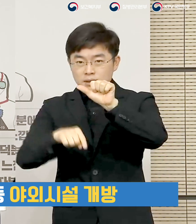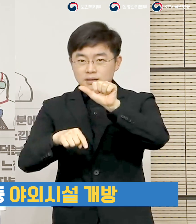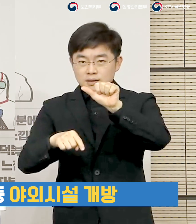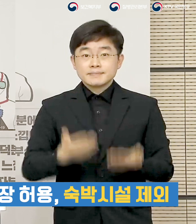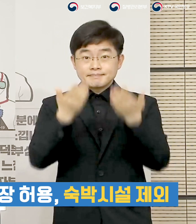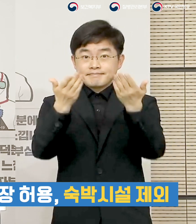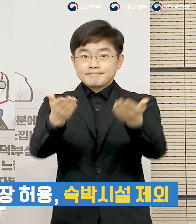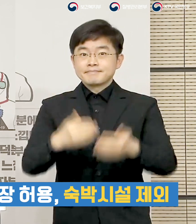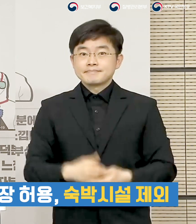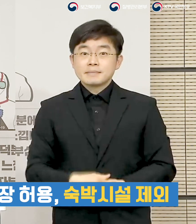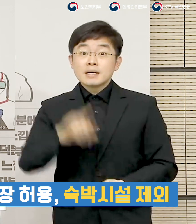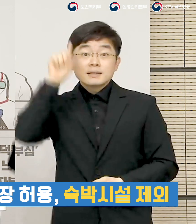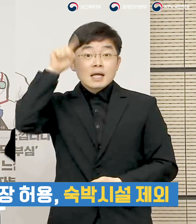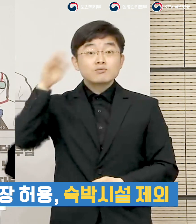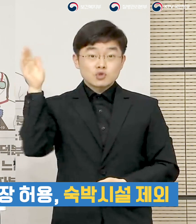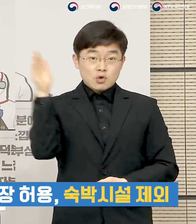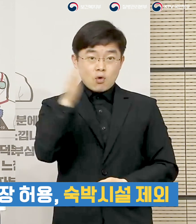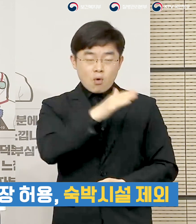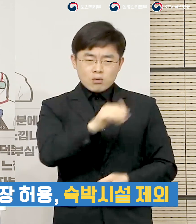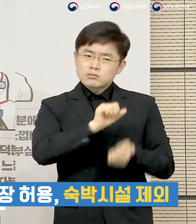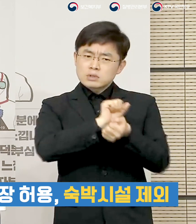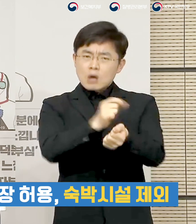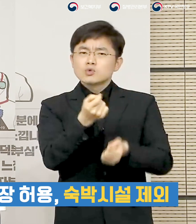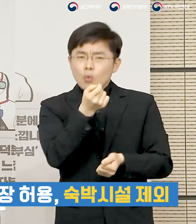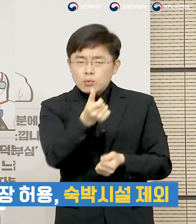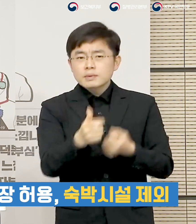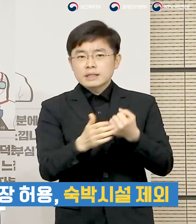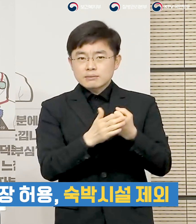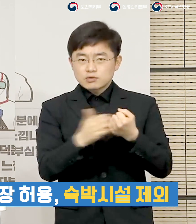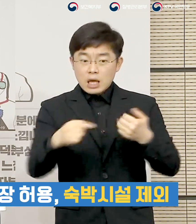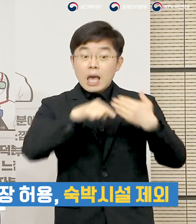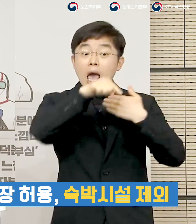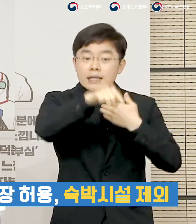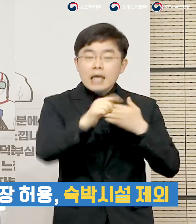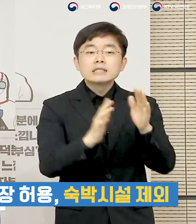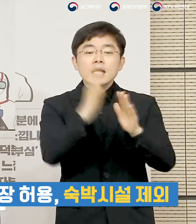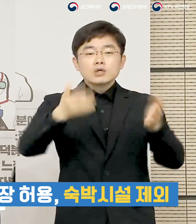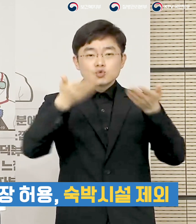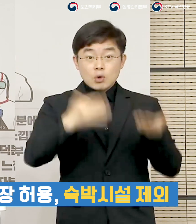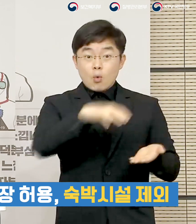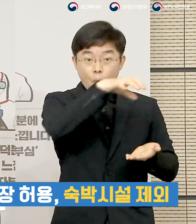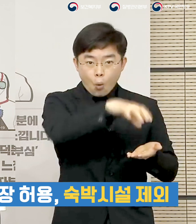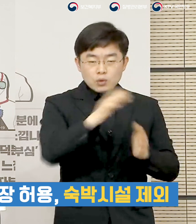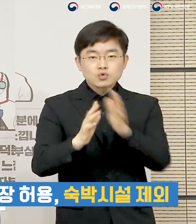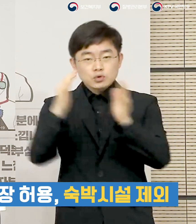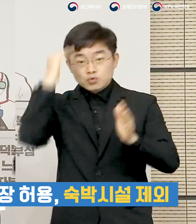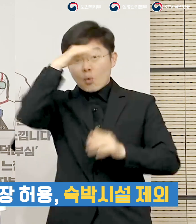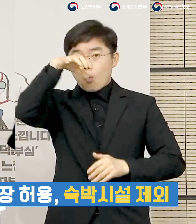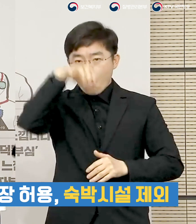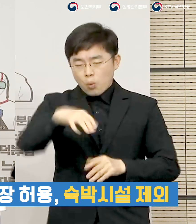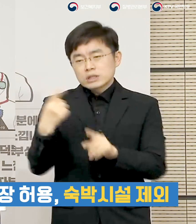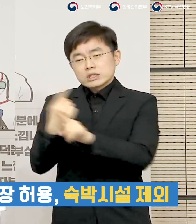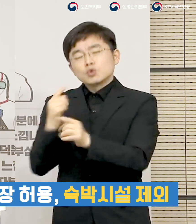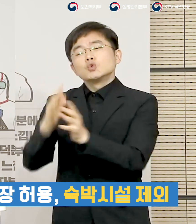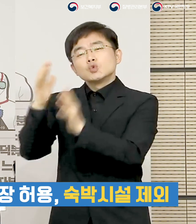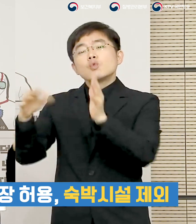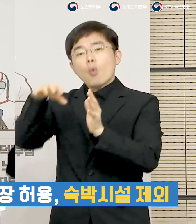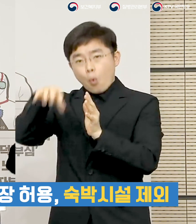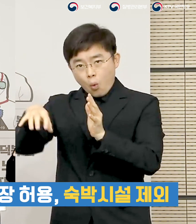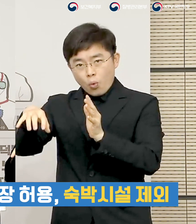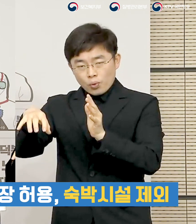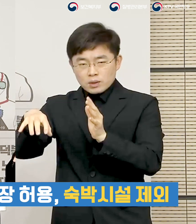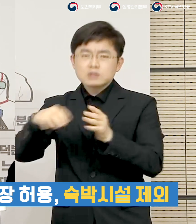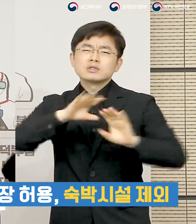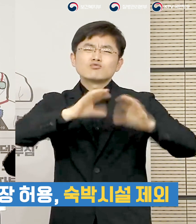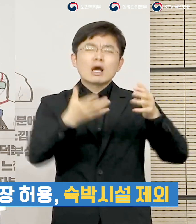중에 있습니다. 내일부터 위험도가 낮은 야외 공간인 자연휴양림, 수목원, 치유의 숲, 국립치유원부터